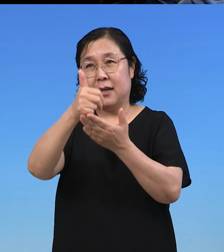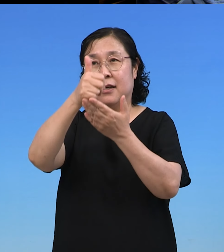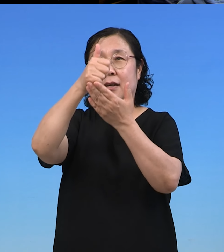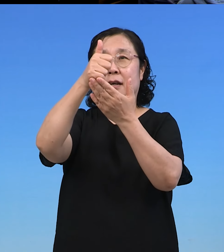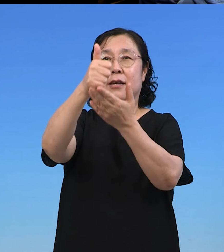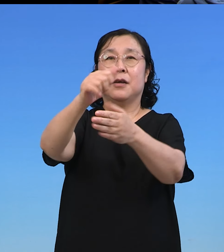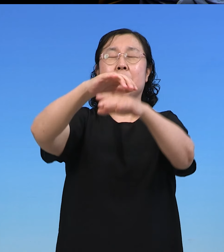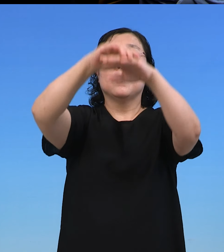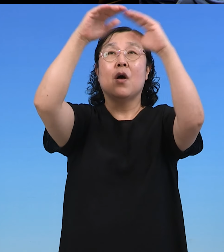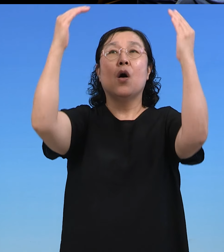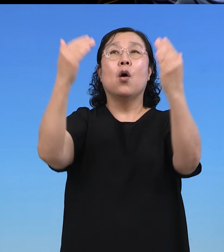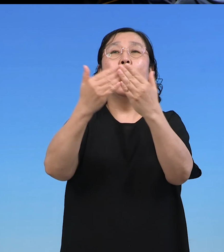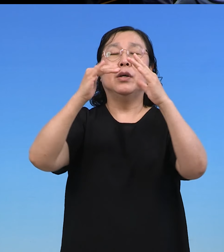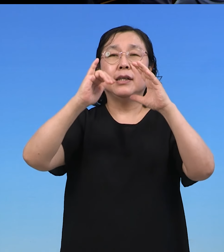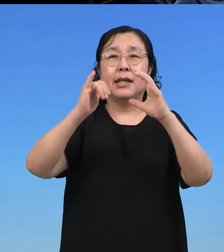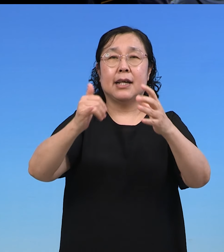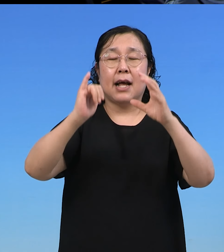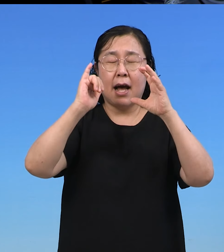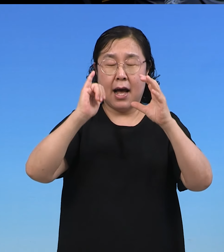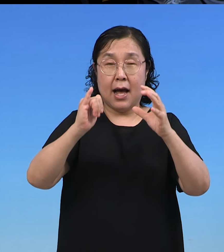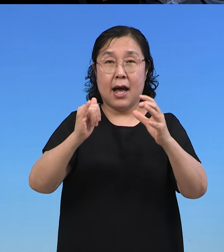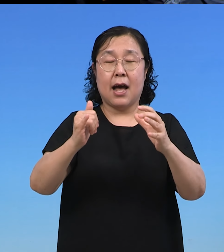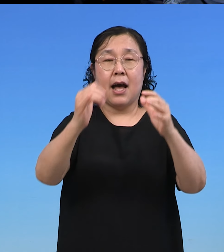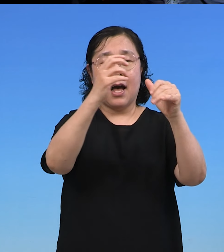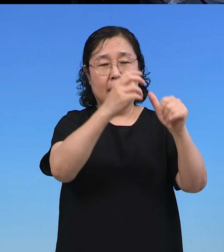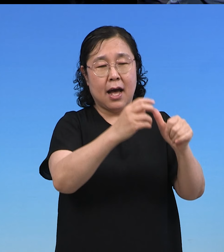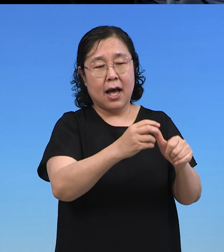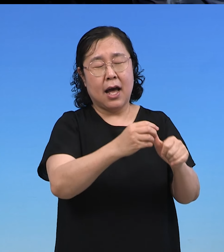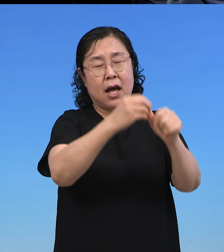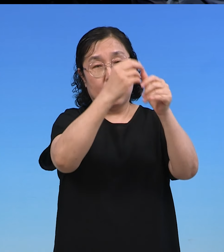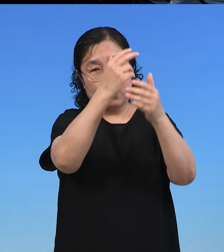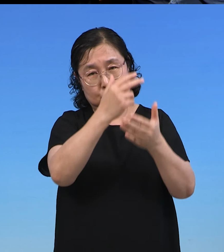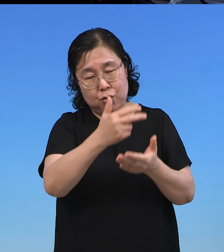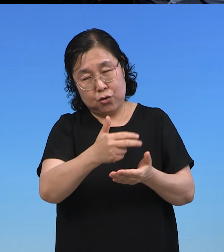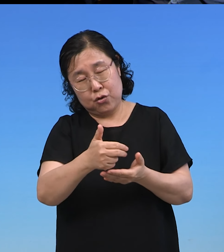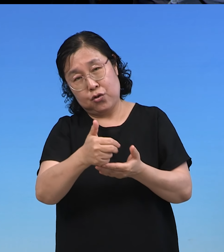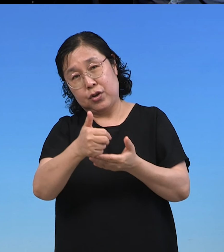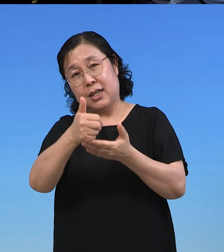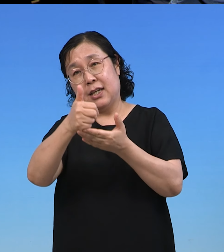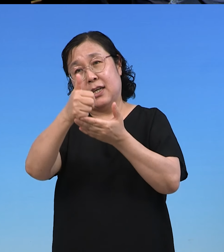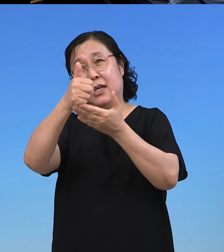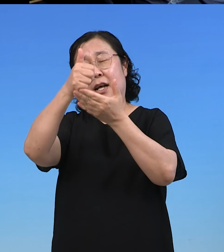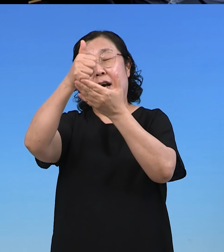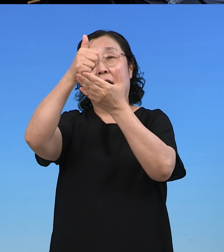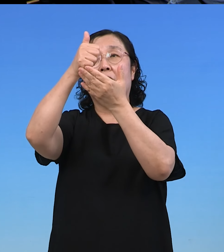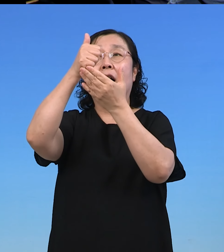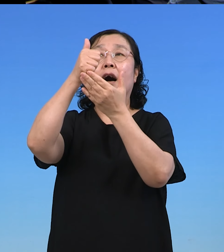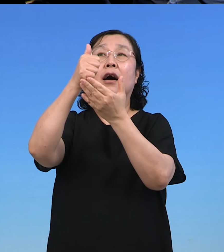온 세상 구주시라.